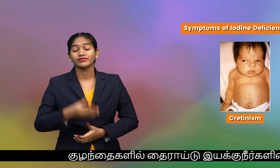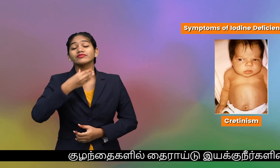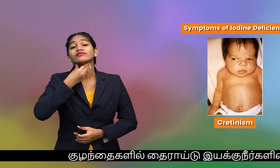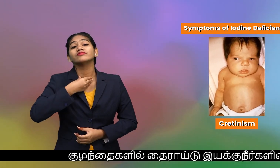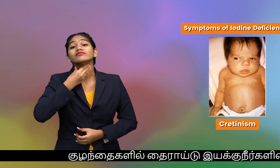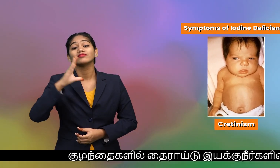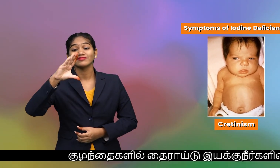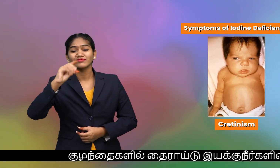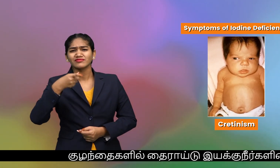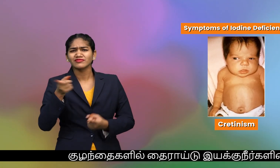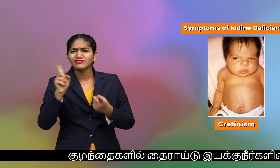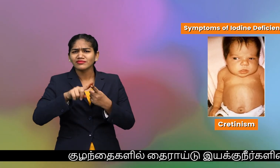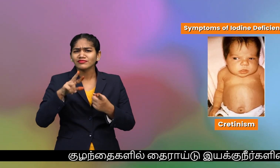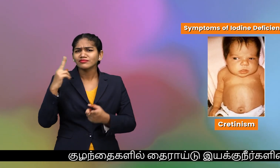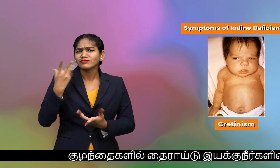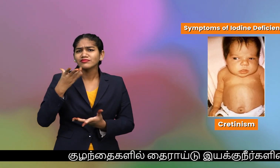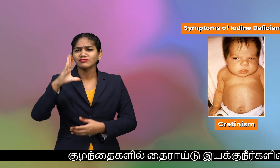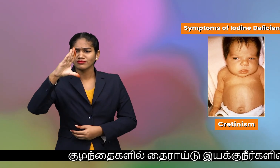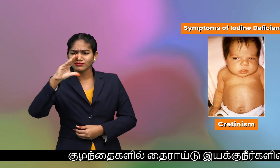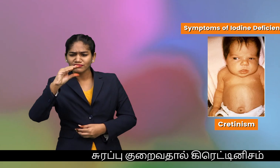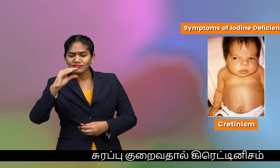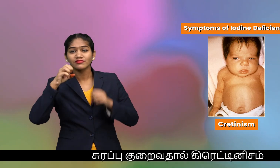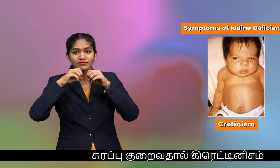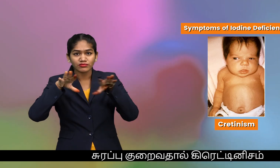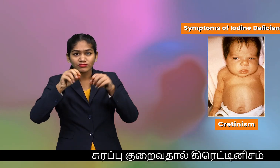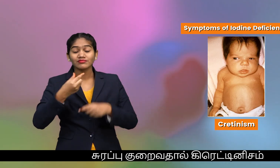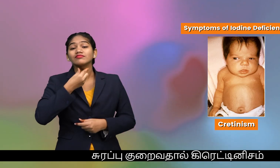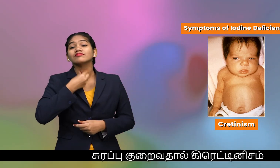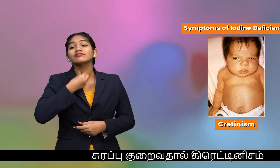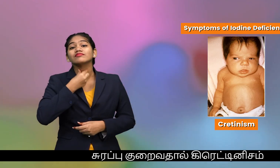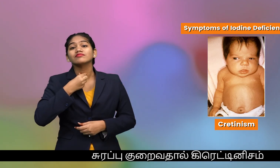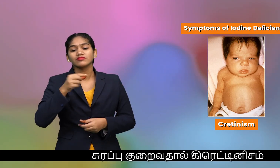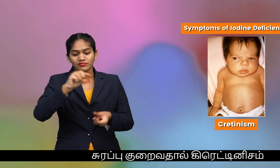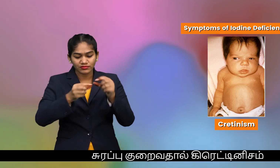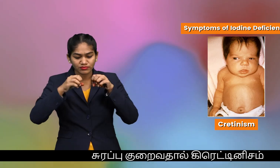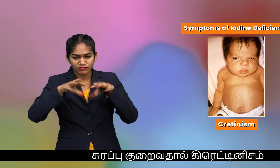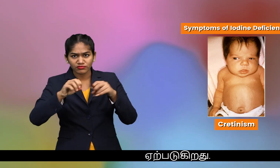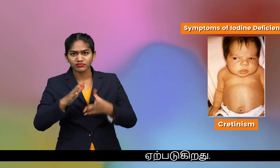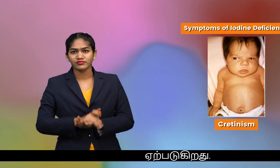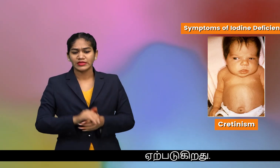குழந்தைகளில் தைராய்டு இயக்குநீர்களுடன் சுரப்பு குறைவதால் கிரெட்டினிசம் ஏற்படுகிறது.